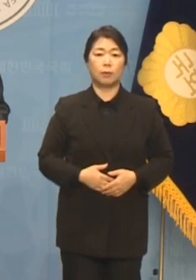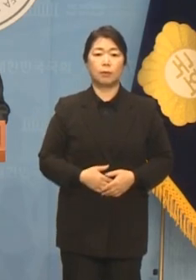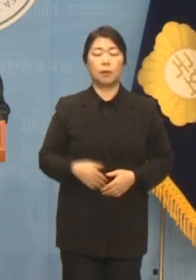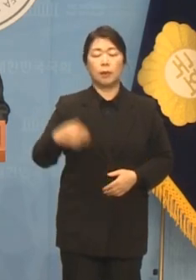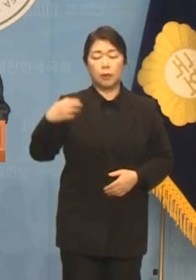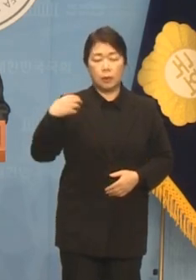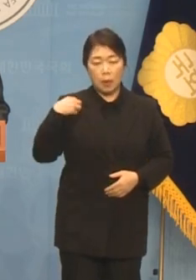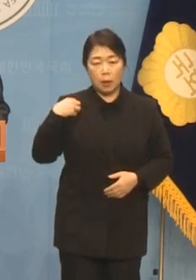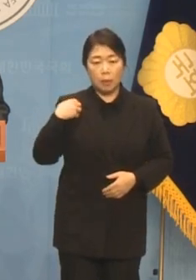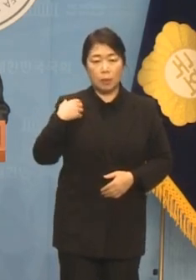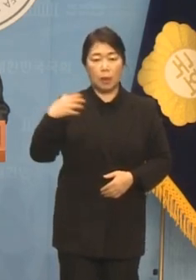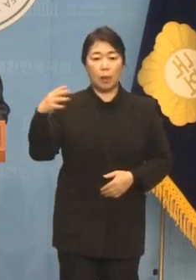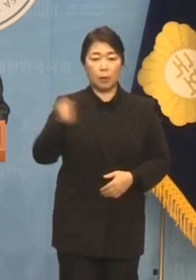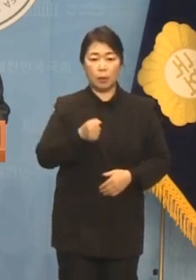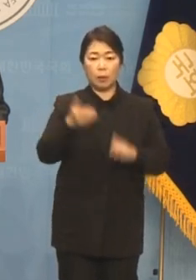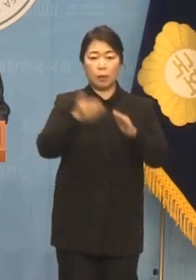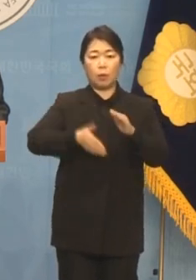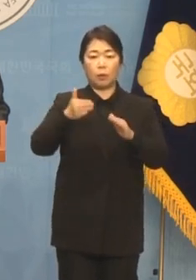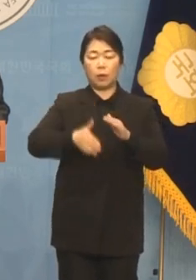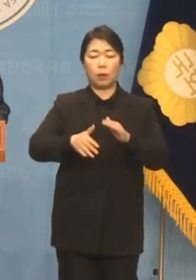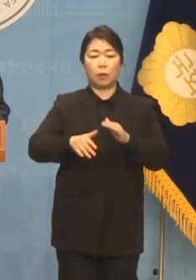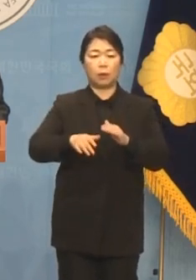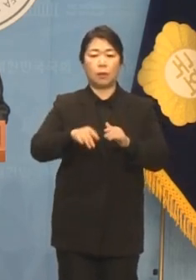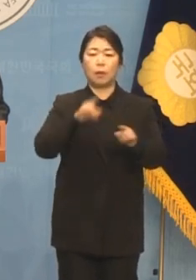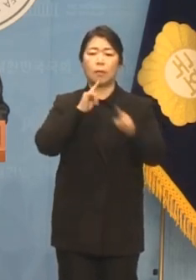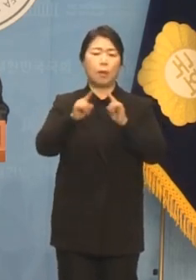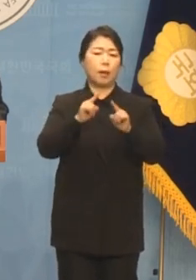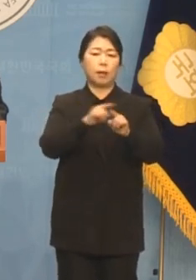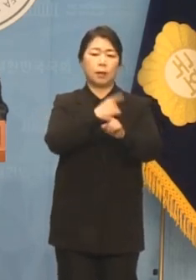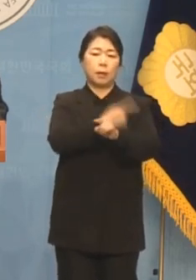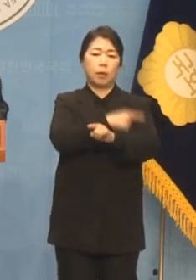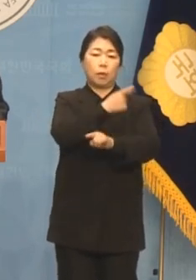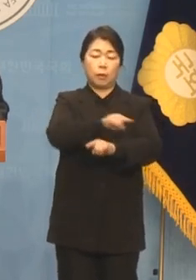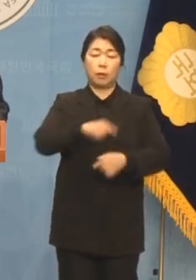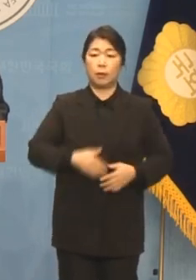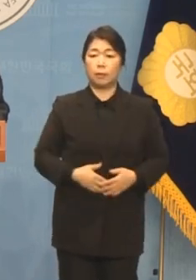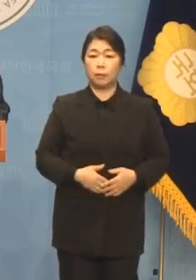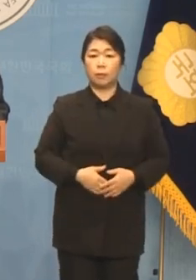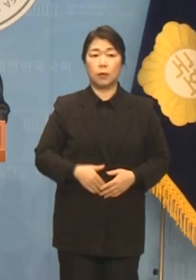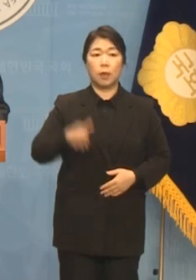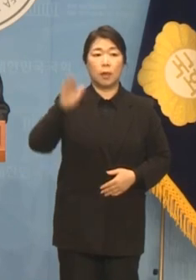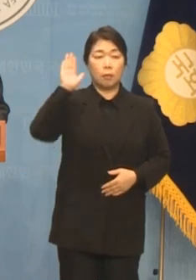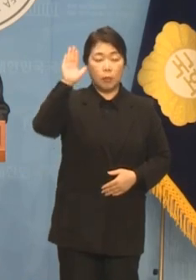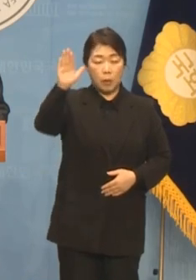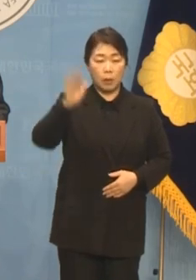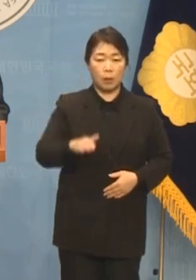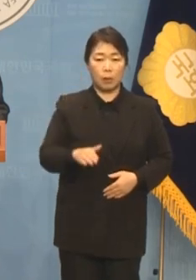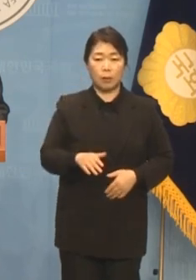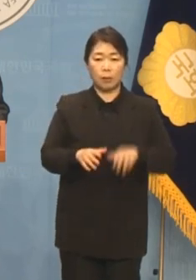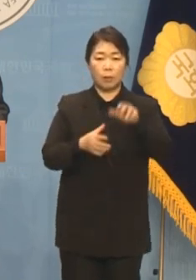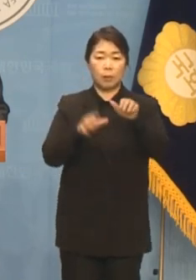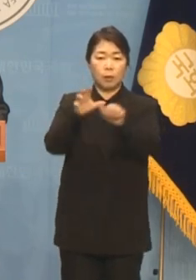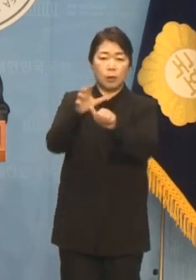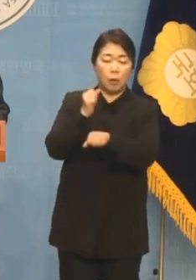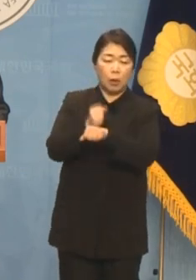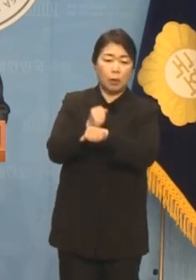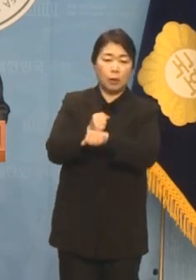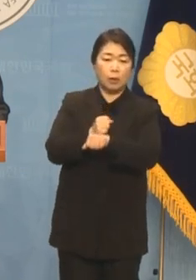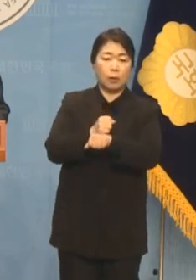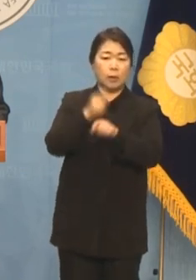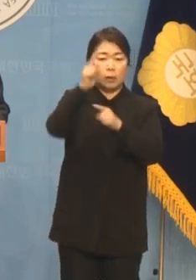책임지는 공당이 없 것니다 미래를 팔아먹은 이재명 대표와